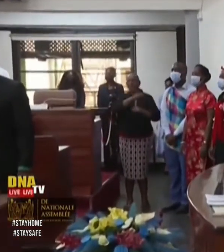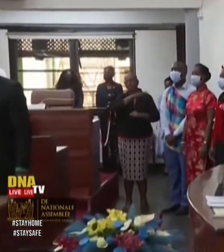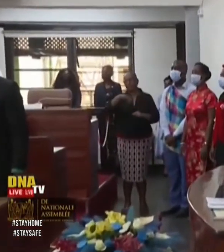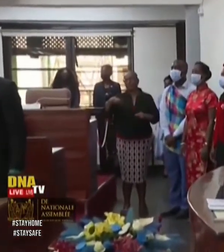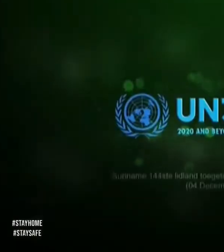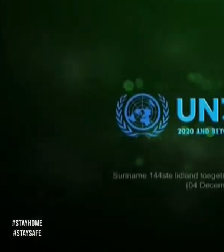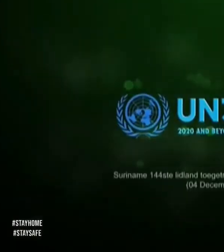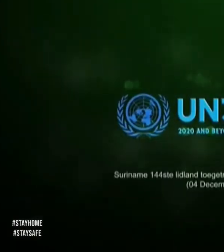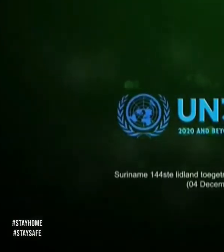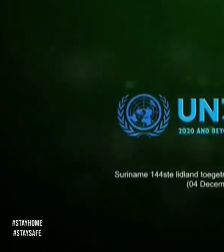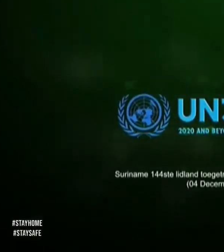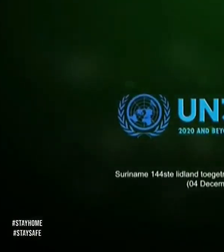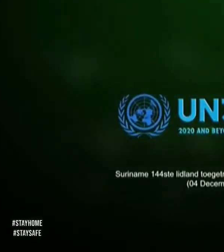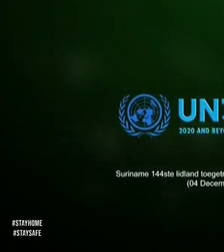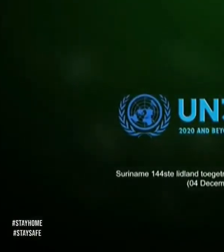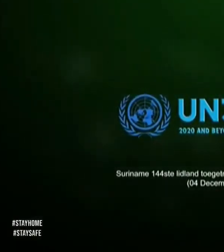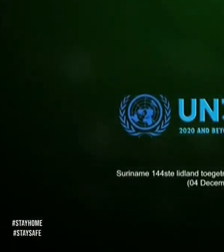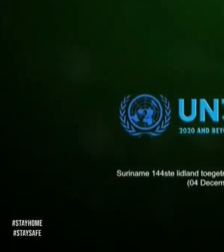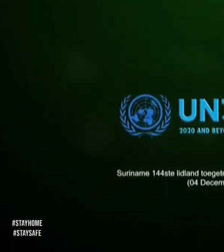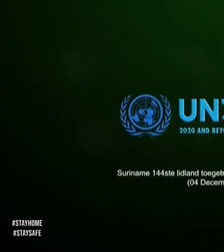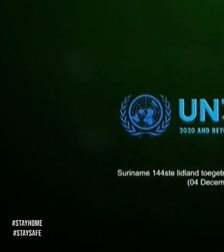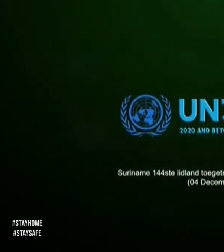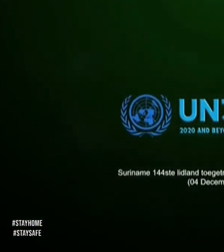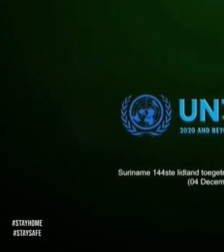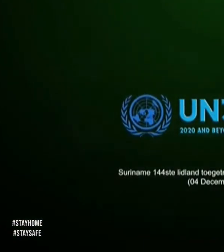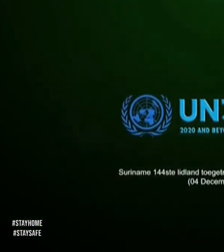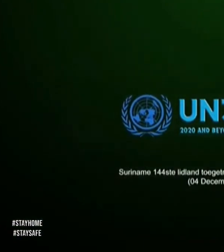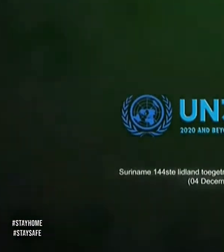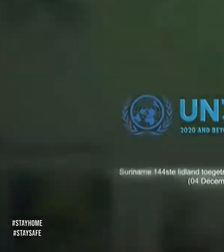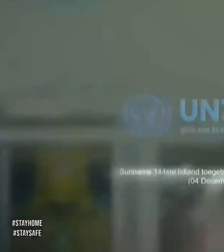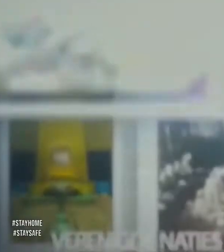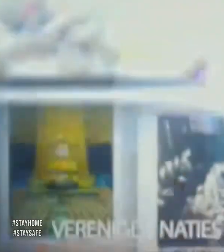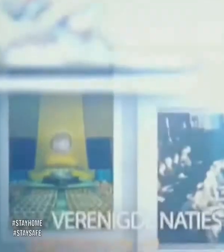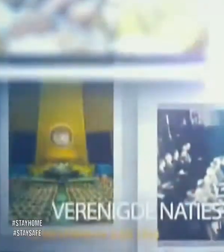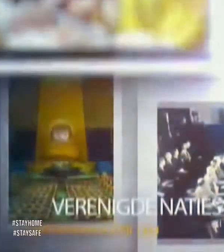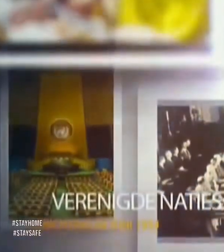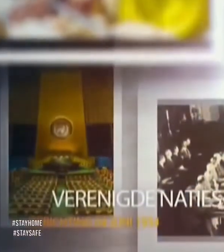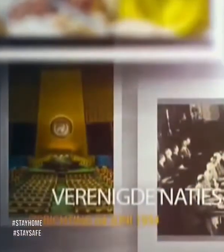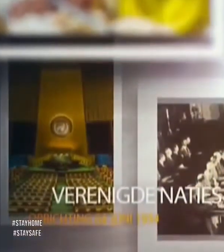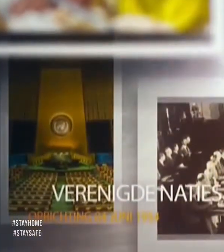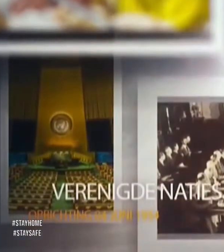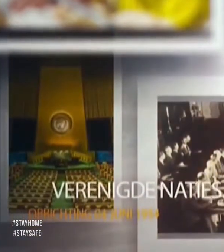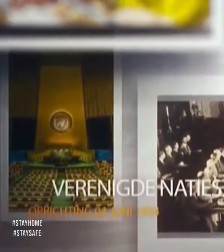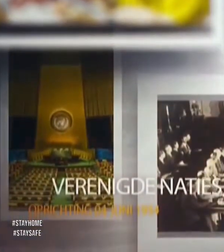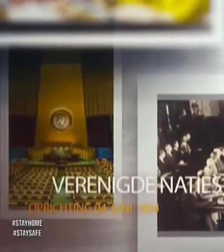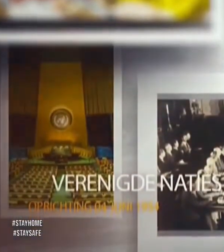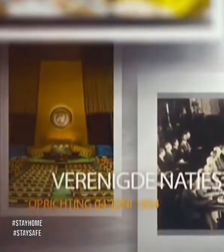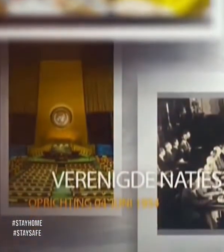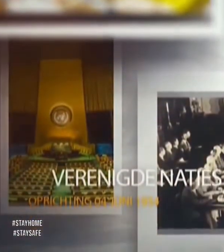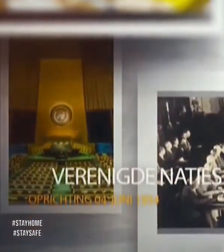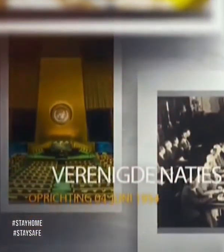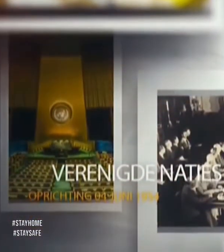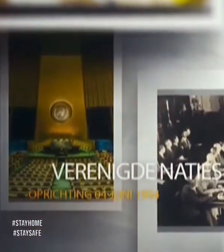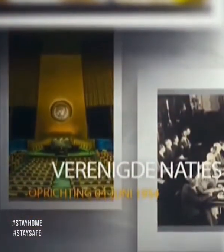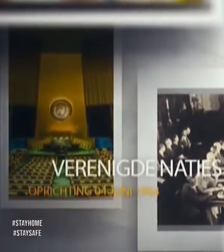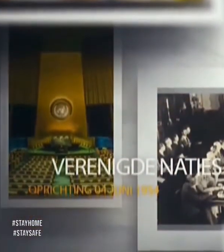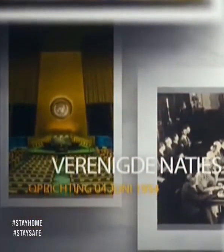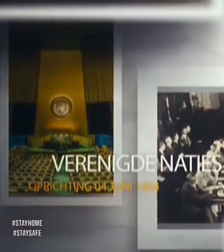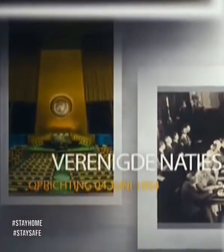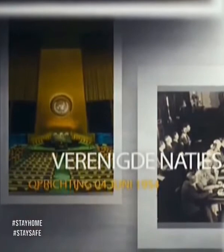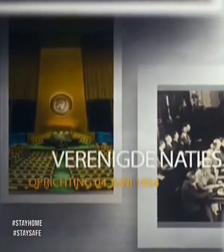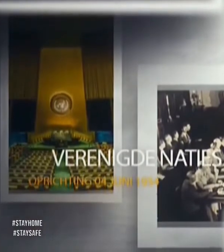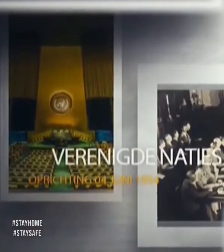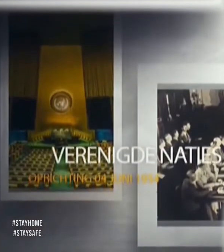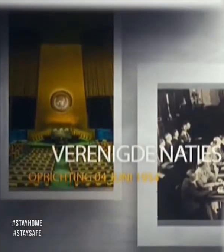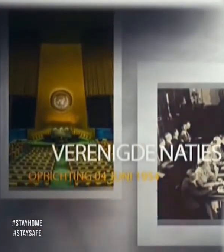een wereldwijde gezondheidscrisis met economische, sociale gevolgen. Wereldwijd fungeert de VN als een forum waar